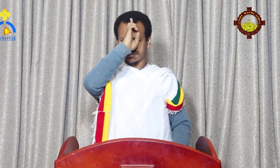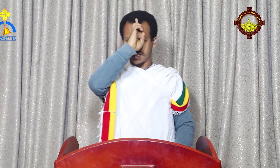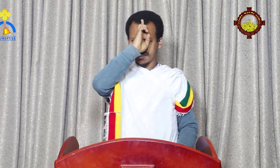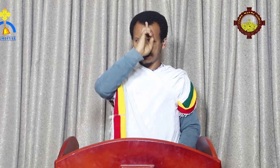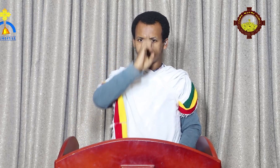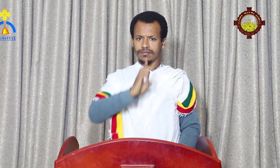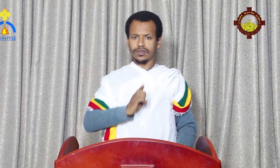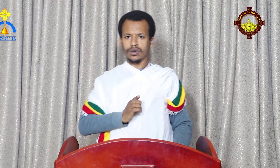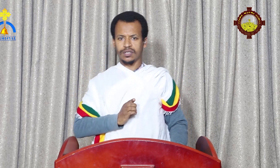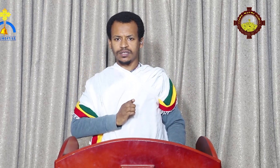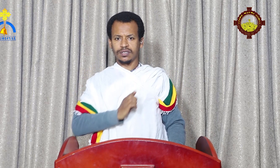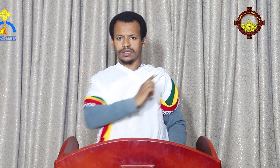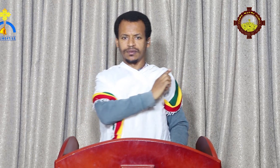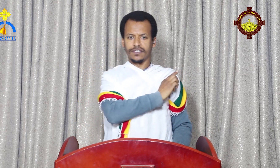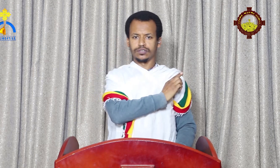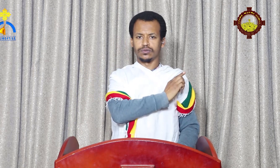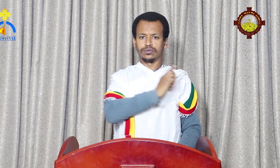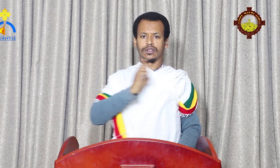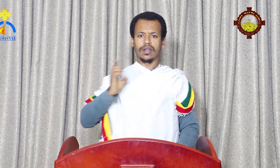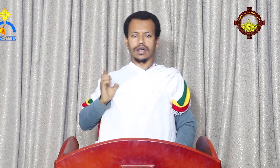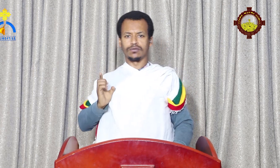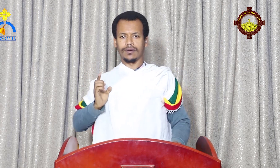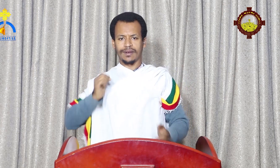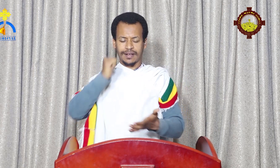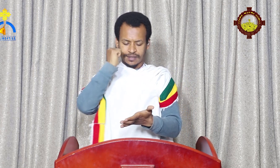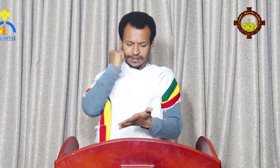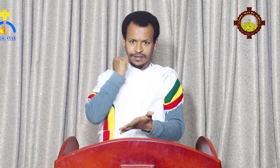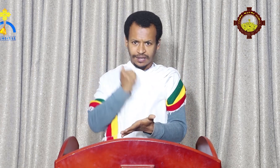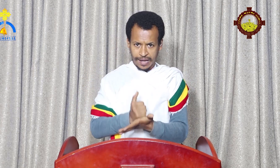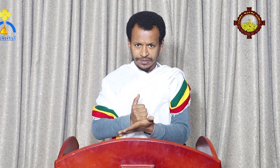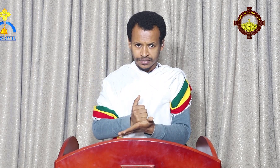በስመ አብ ወወልድ ወመንፈስ ቅዱስ አሐዱ አምላክ አሜን።